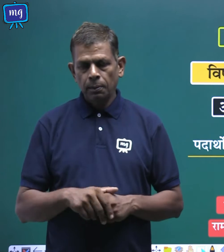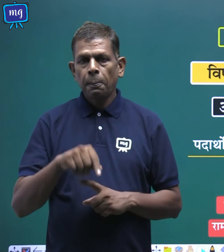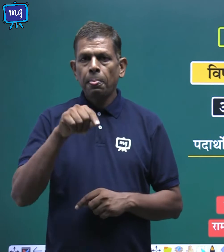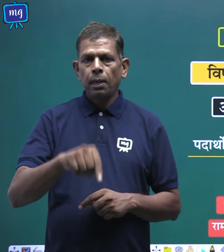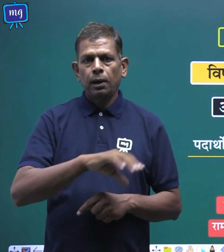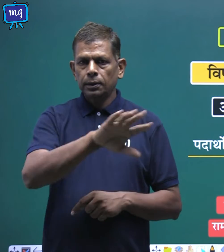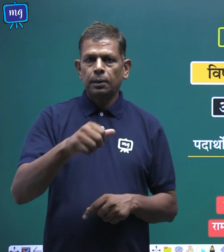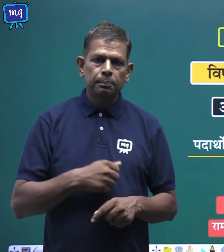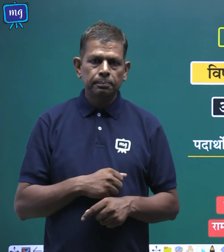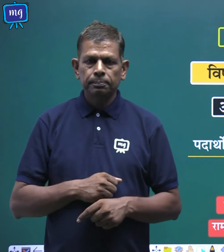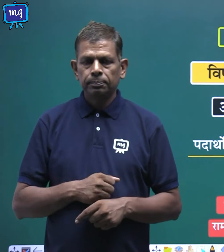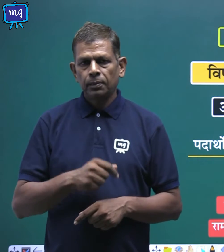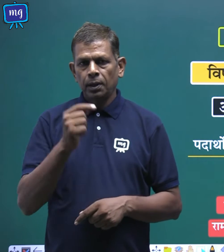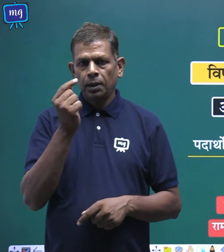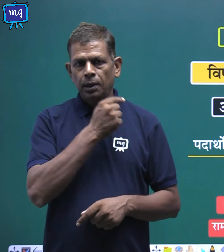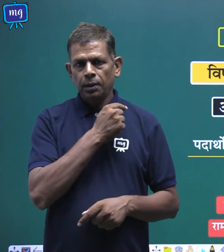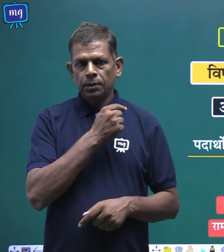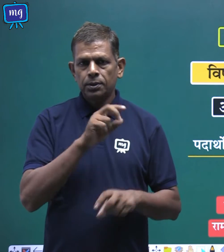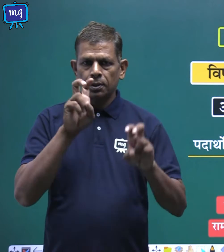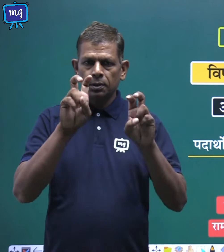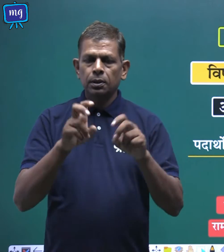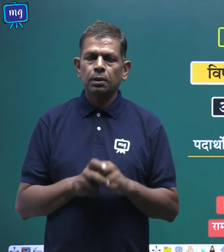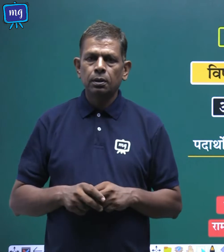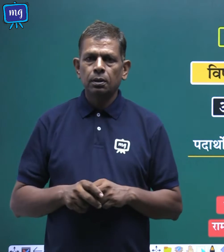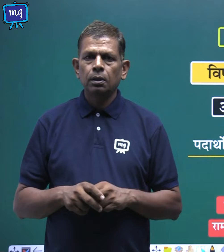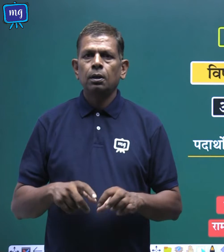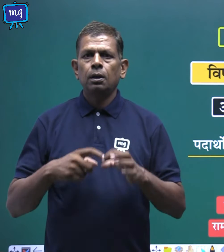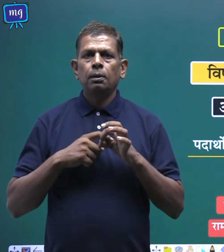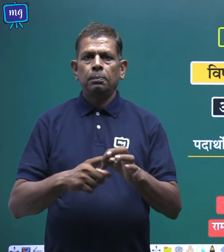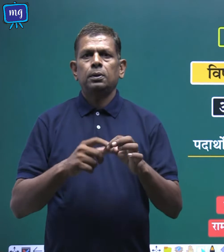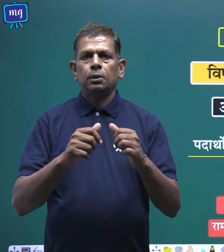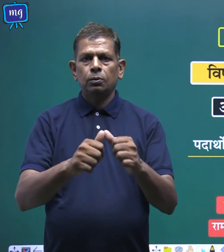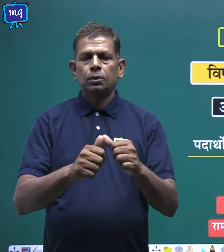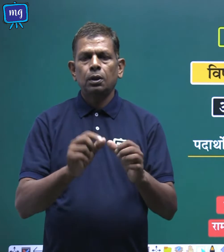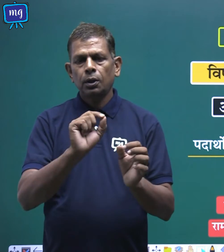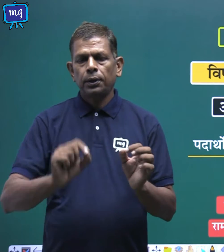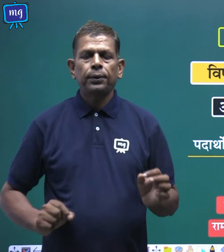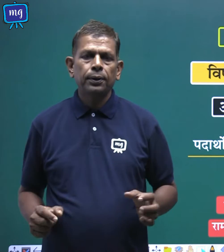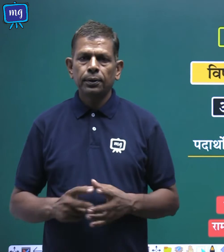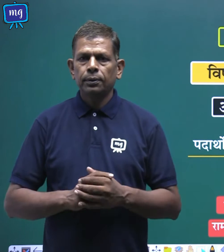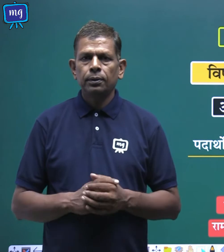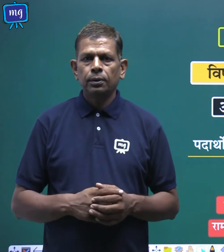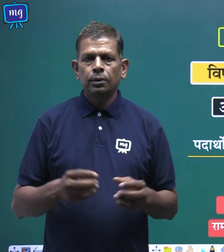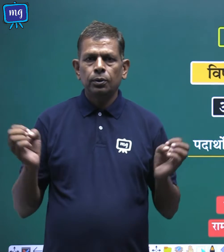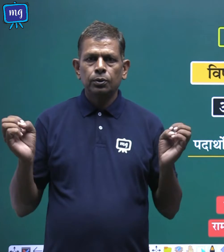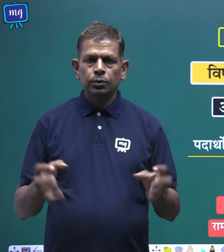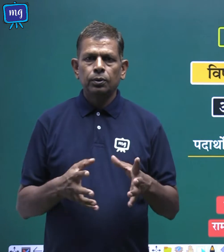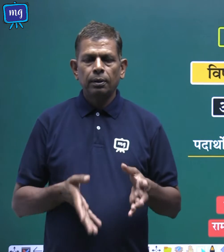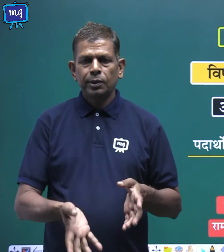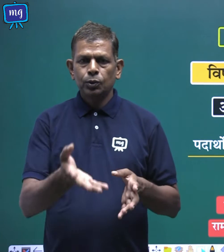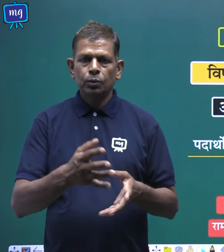आज हम इस अध्याय के प्रश्नोत्तर करेंगे। शुरू करें बच्चों।